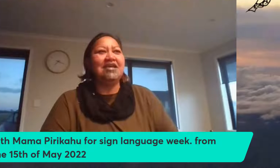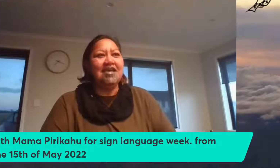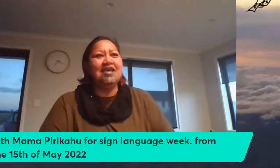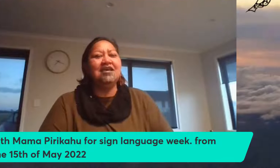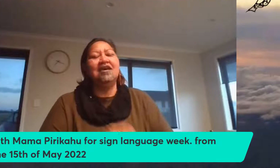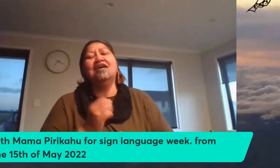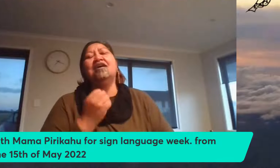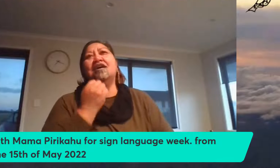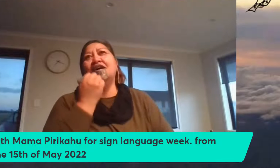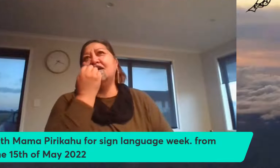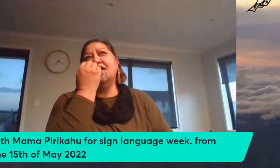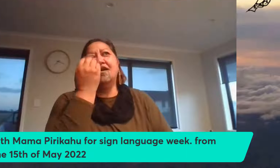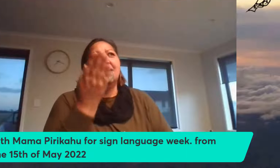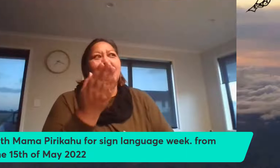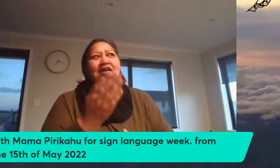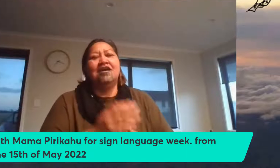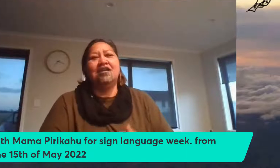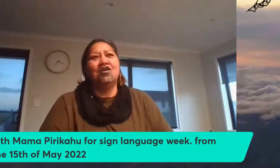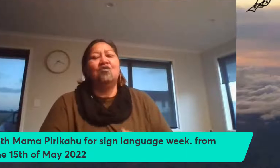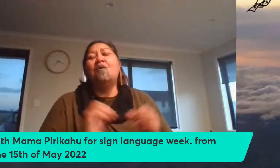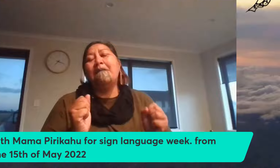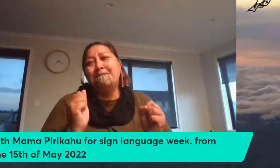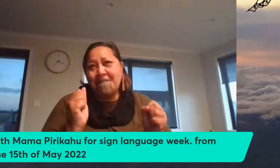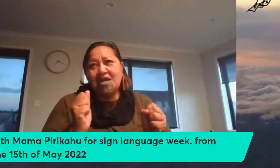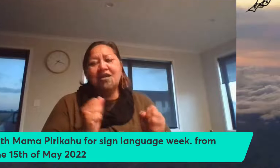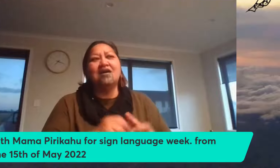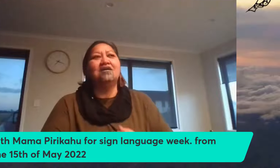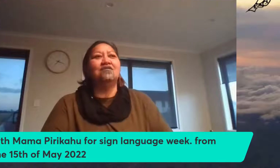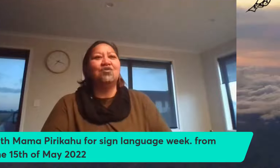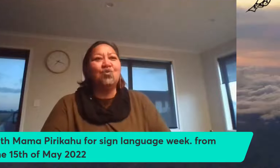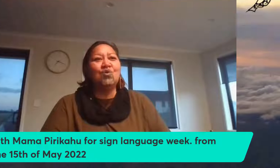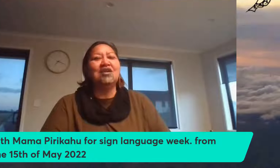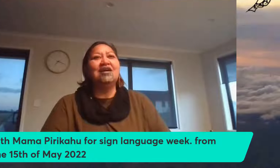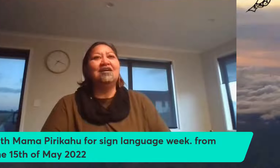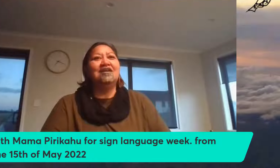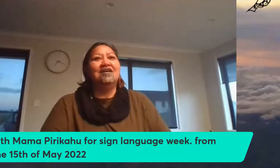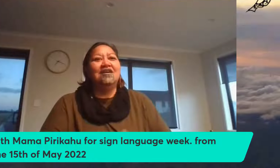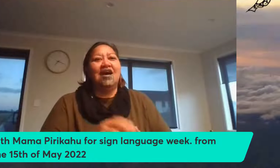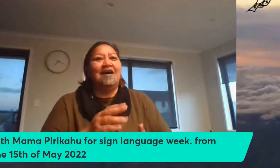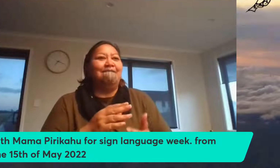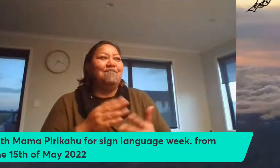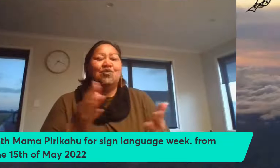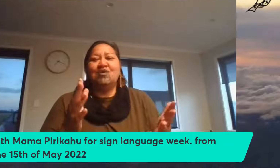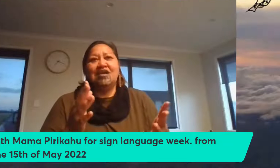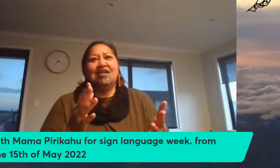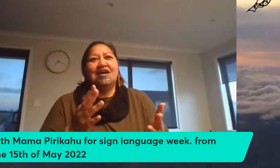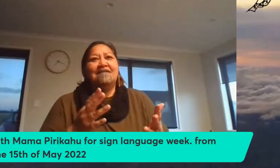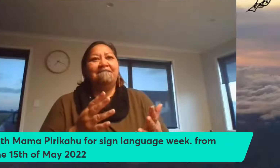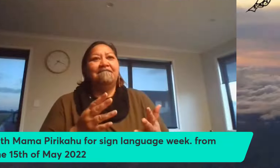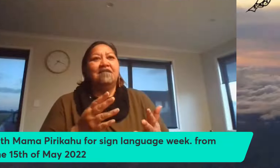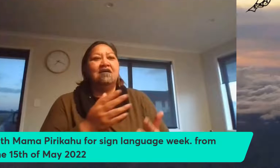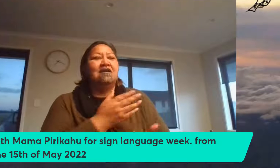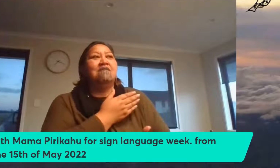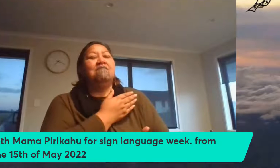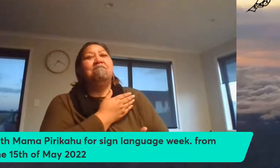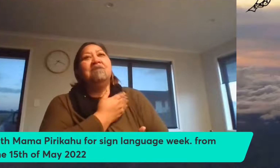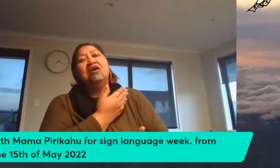Aotearoa meki, he reo mana tōna, nō reira,